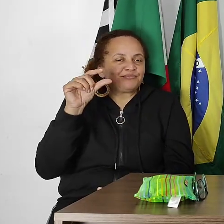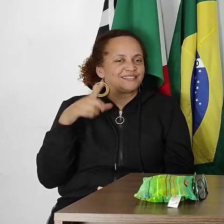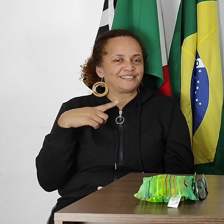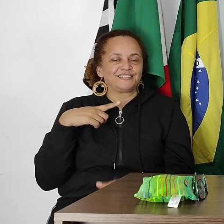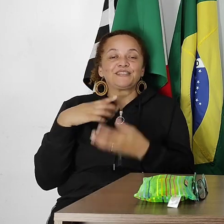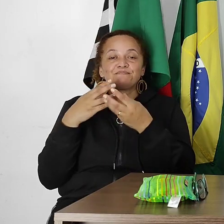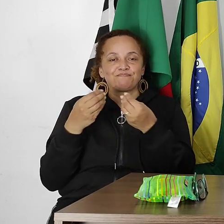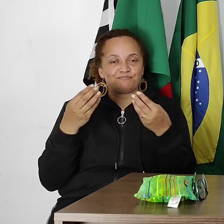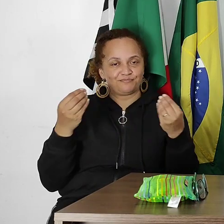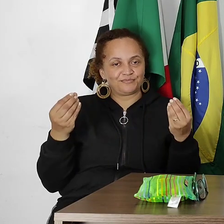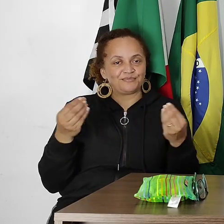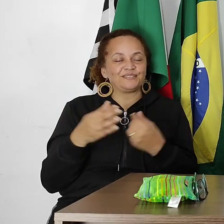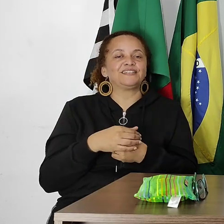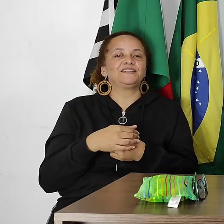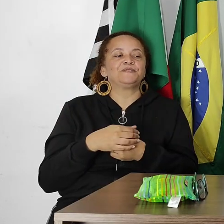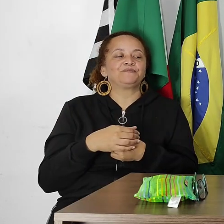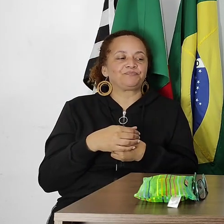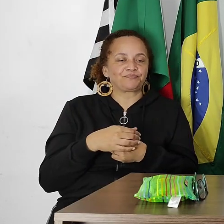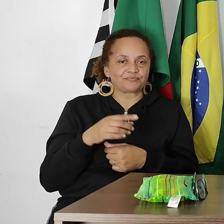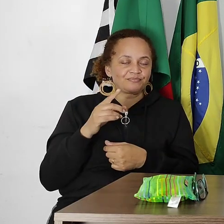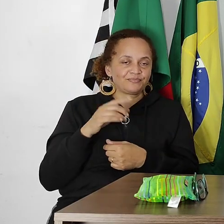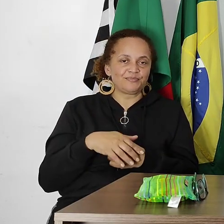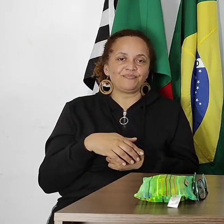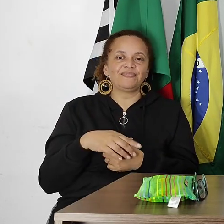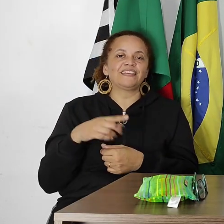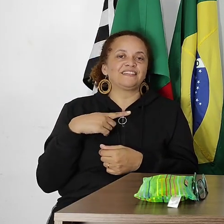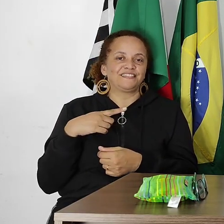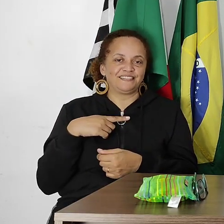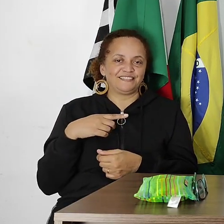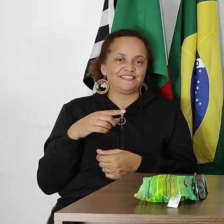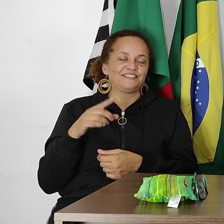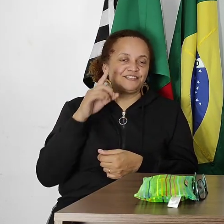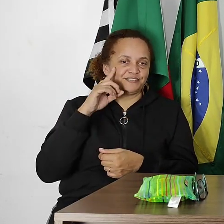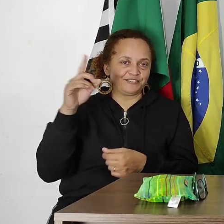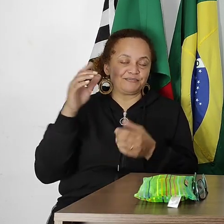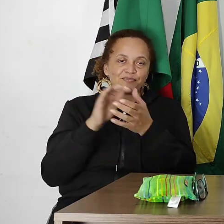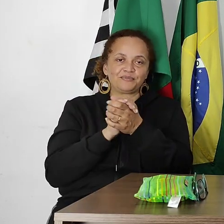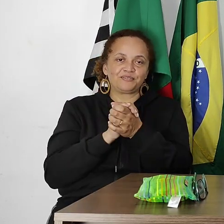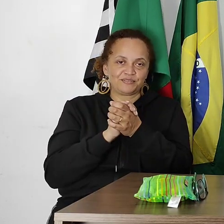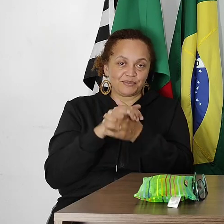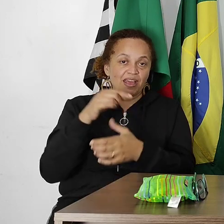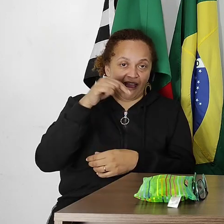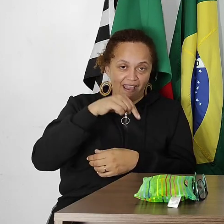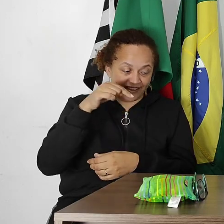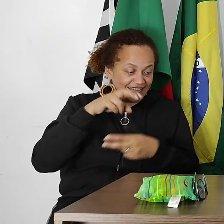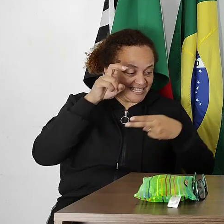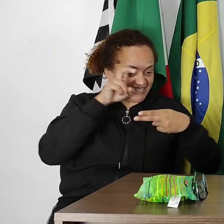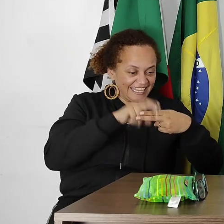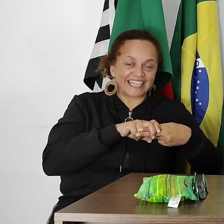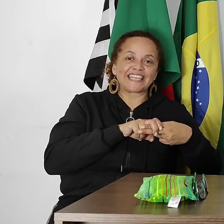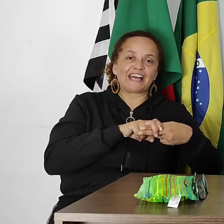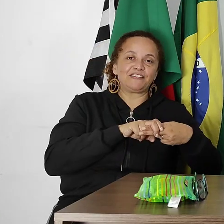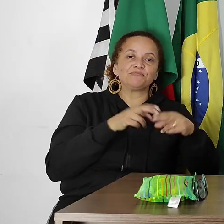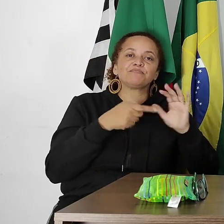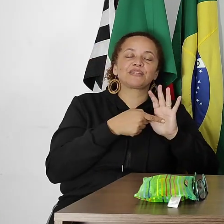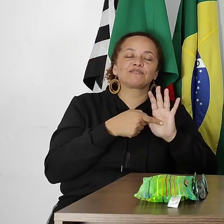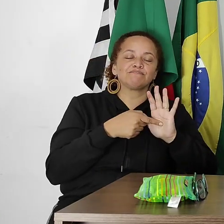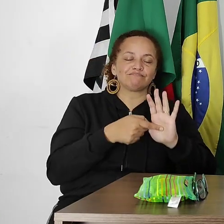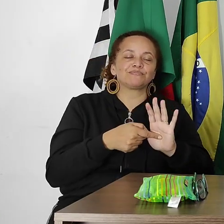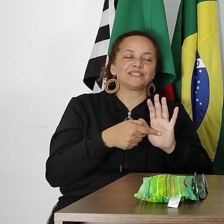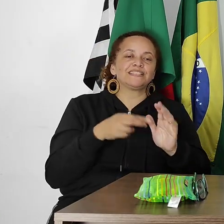muito mais. Muito mais. Um dia eu quero que o meu marido esteja aqui, nesse lugar, para Ele dar a versão